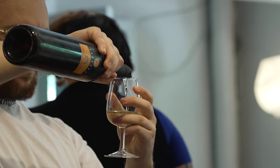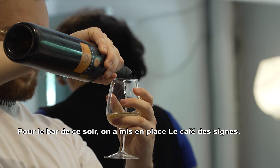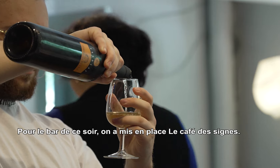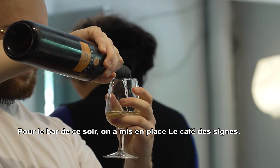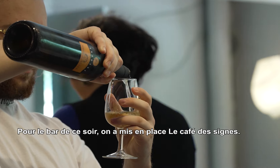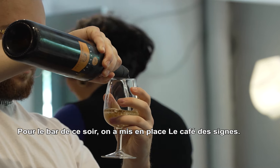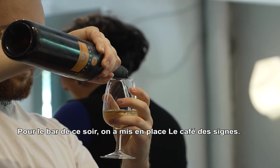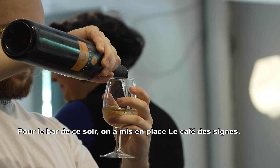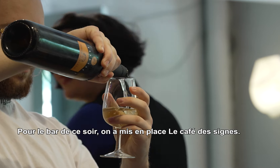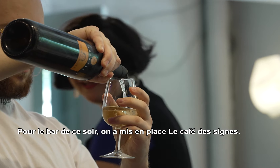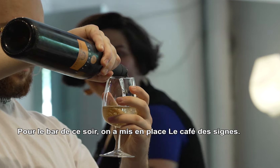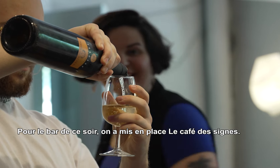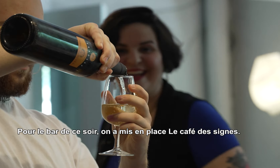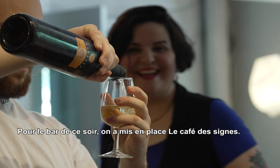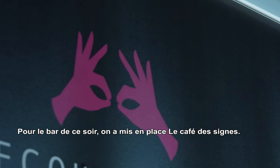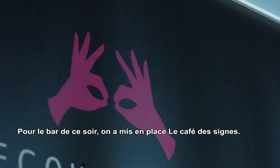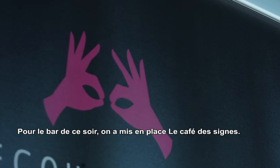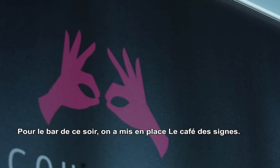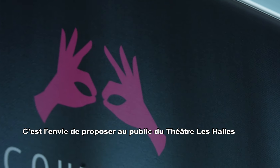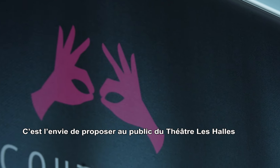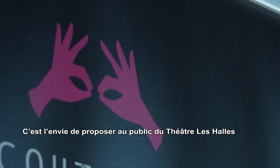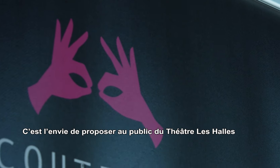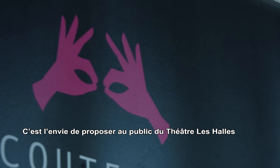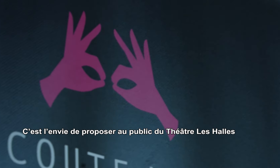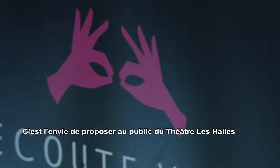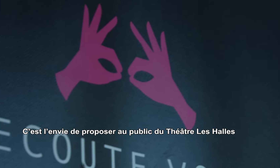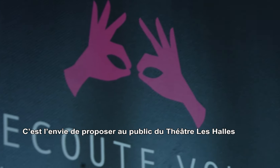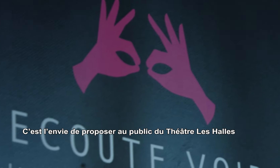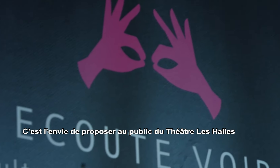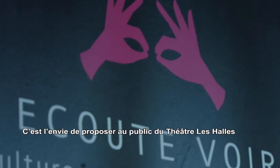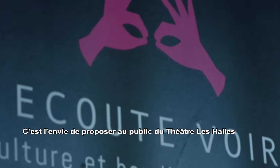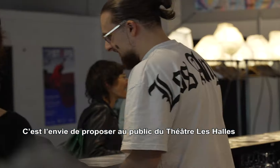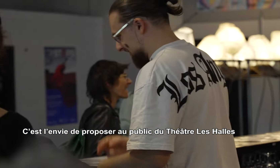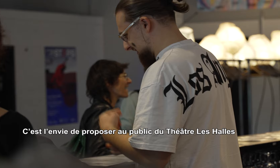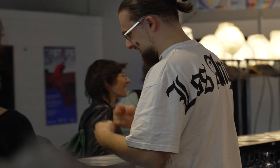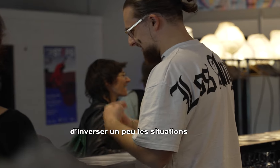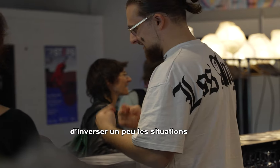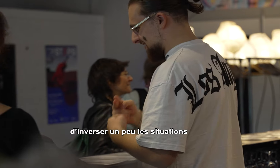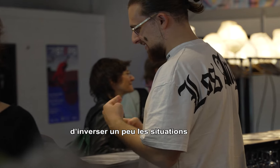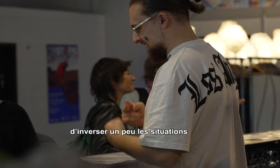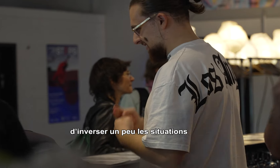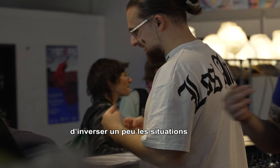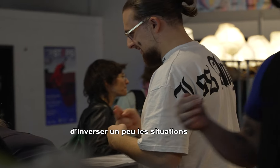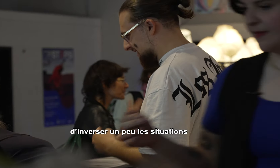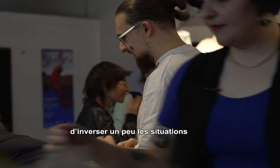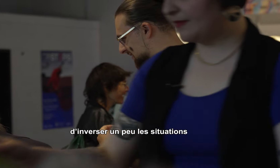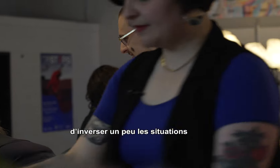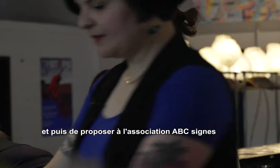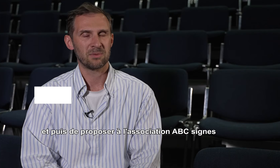Pour le bar de ce soir, on a mis en place le Café des Signes. C'est l'envie de proposer au public du Théâtre Léal d'inverser un peu les situations et puis